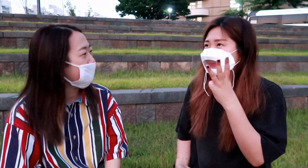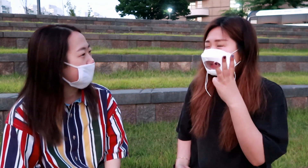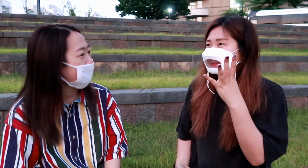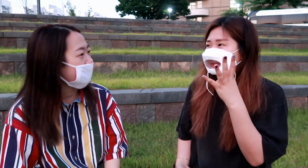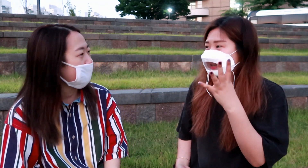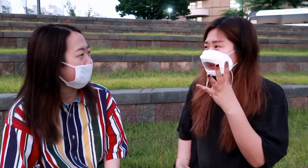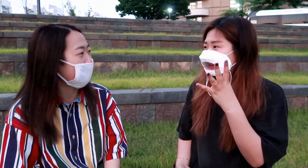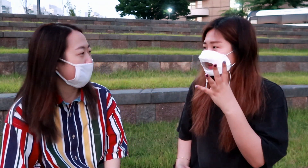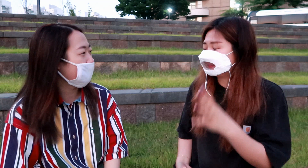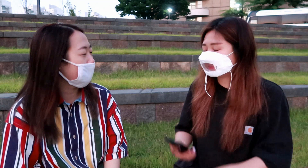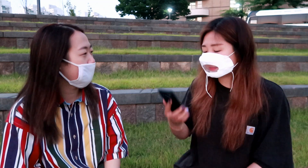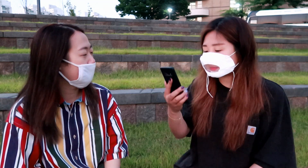네 번째.